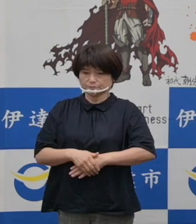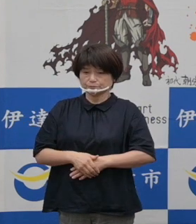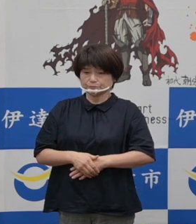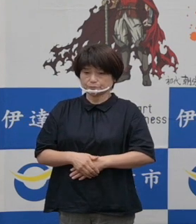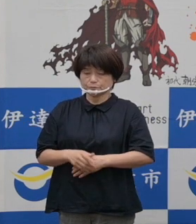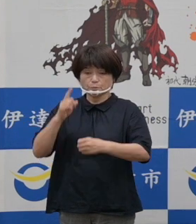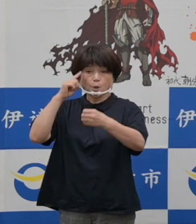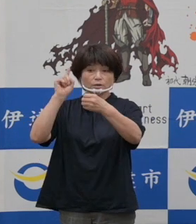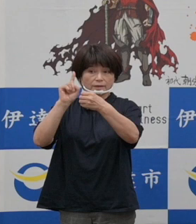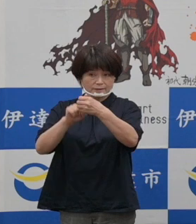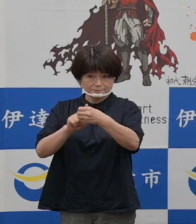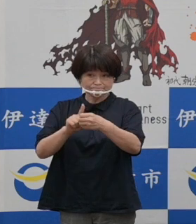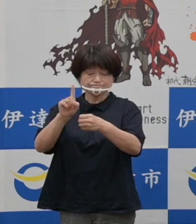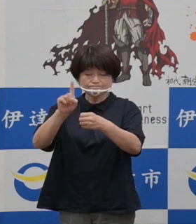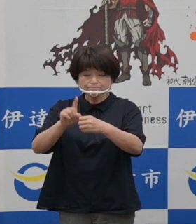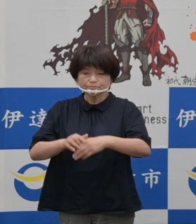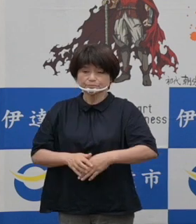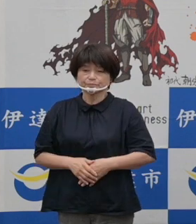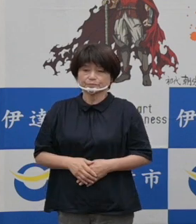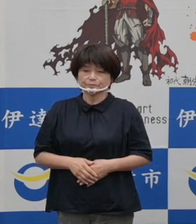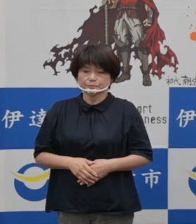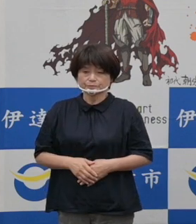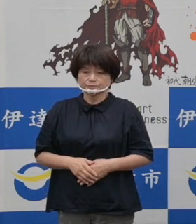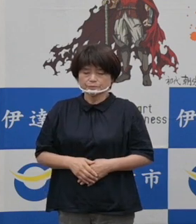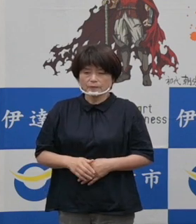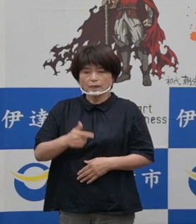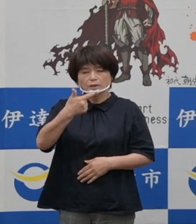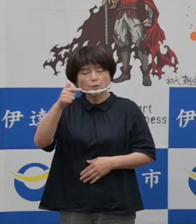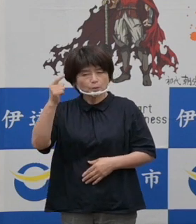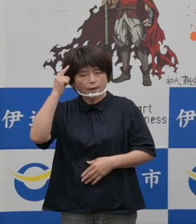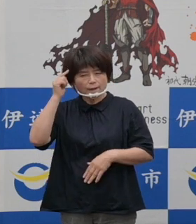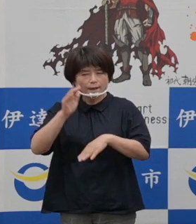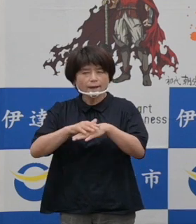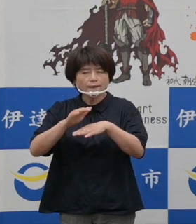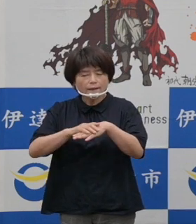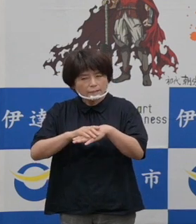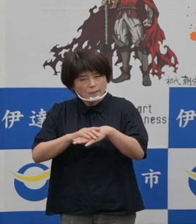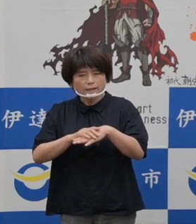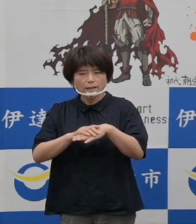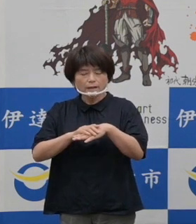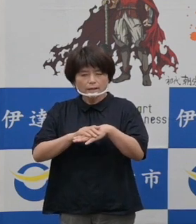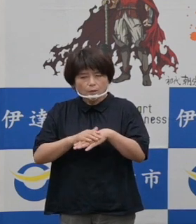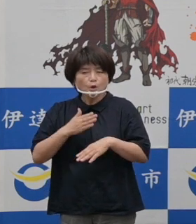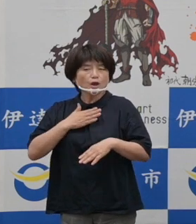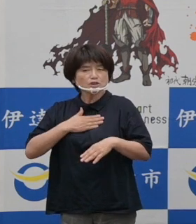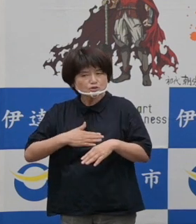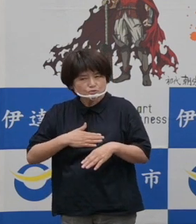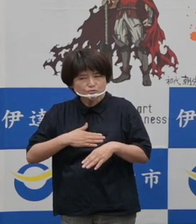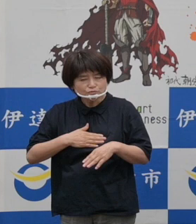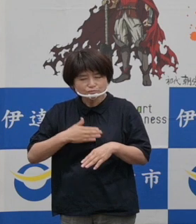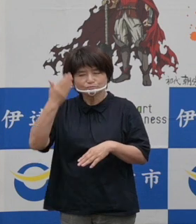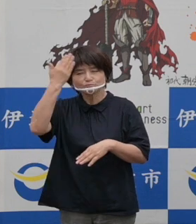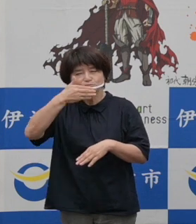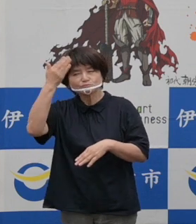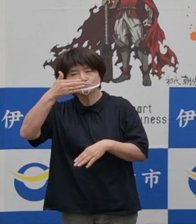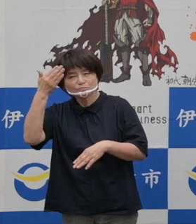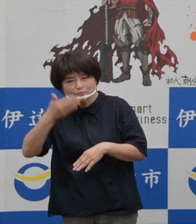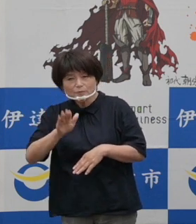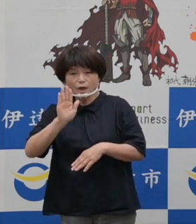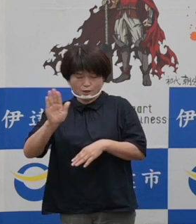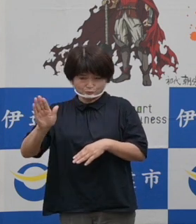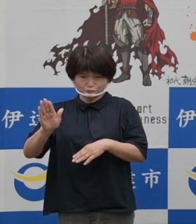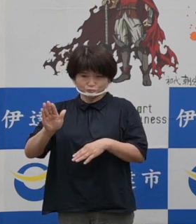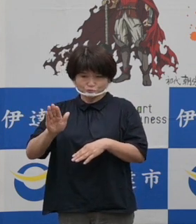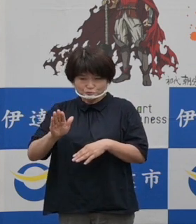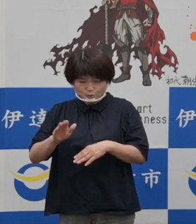統合の目的につきましては、多様な考え方に触れる機会が得られる、そして、社会性やコ